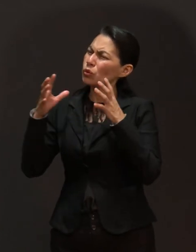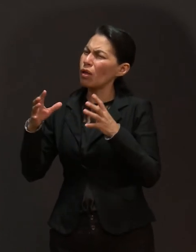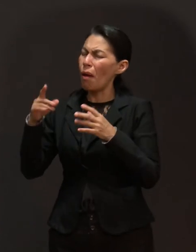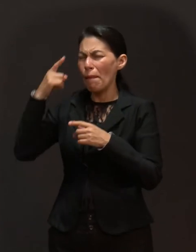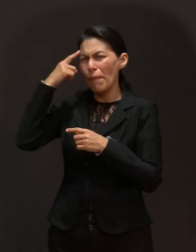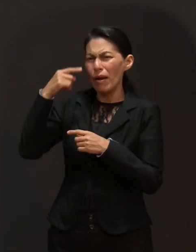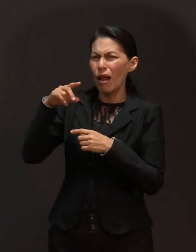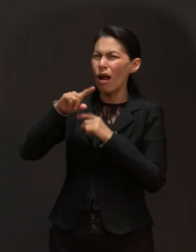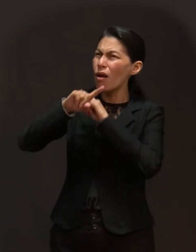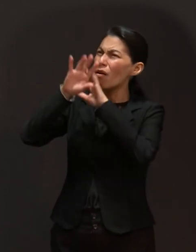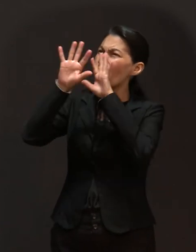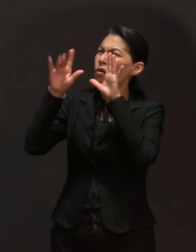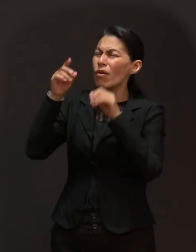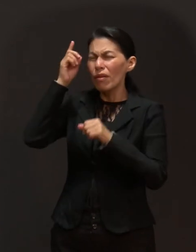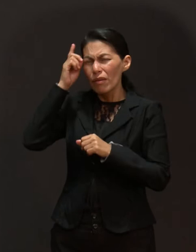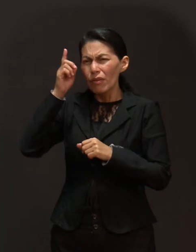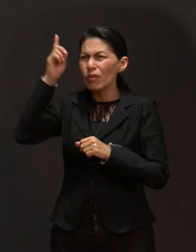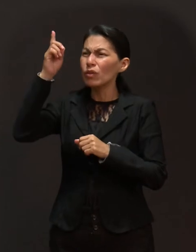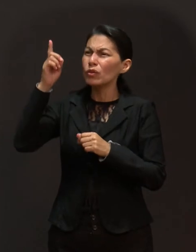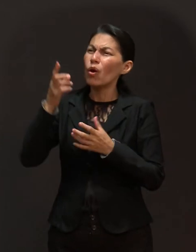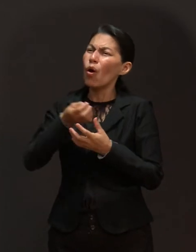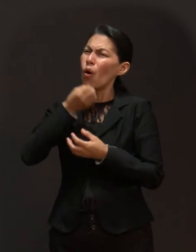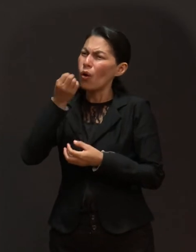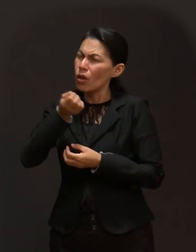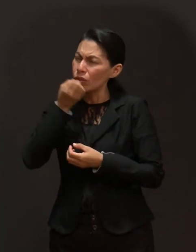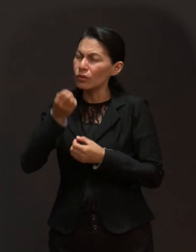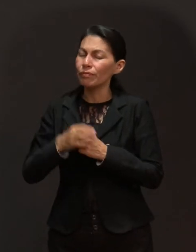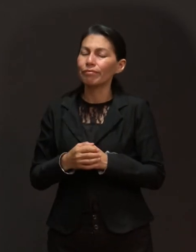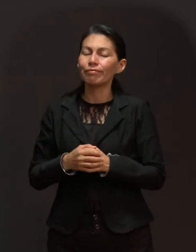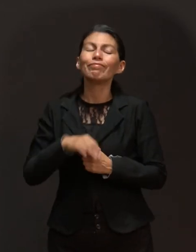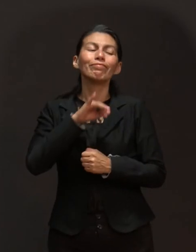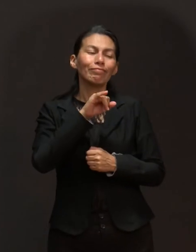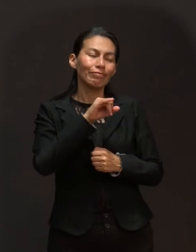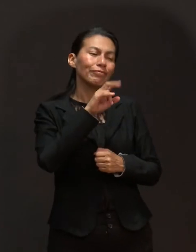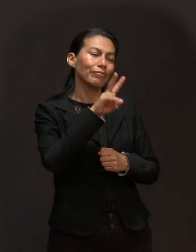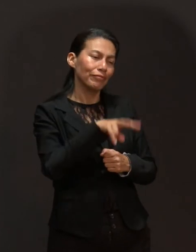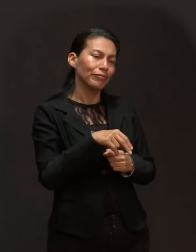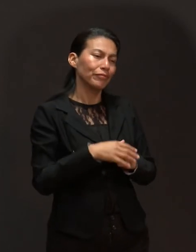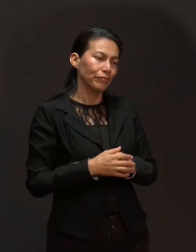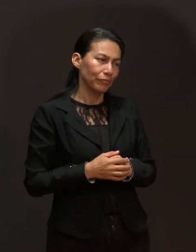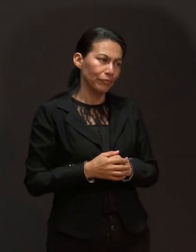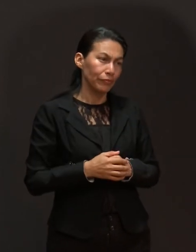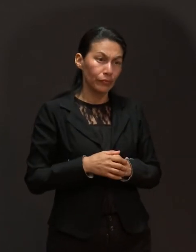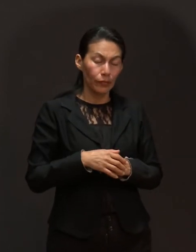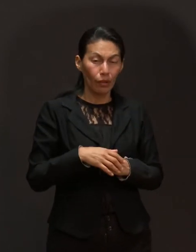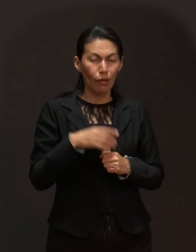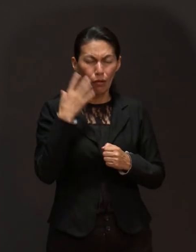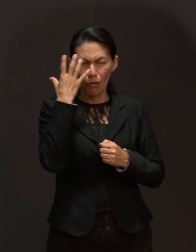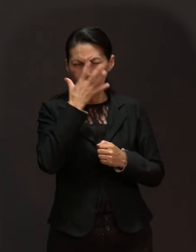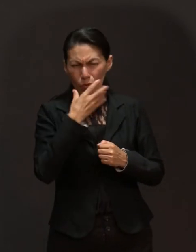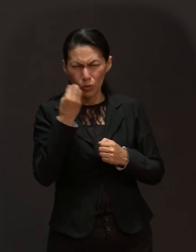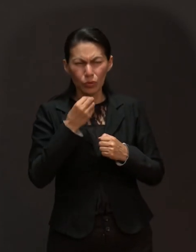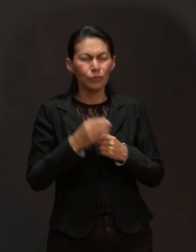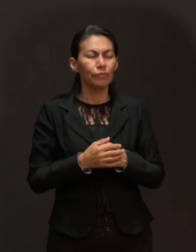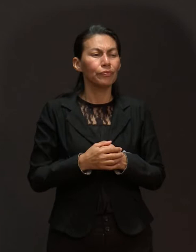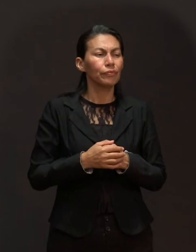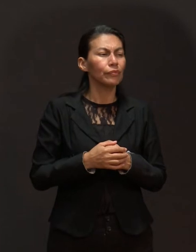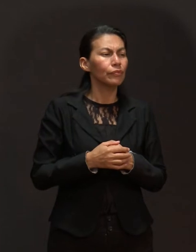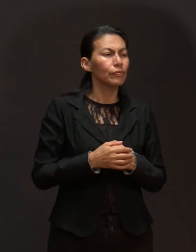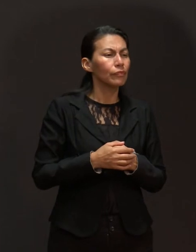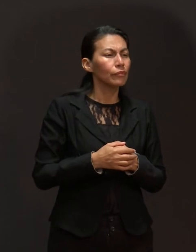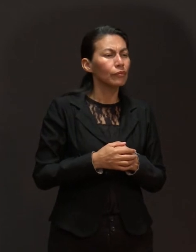desarrollarse para la gloria de Dios en oración. Así es. Qué maravilloso. Y